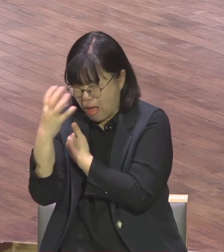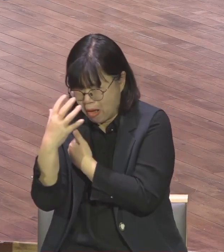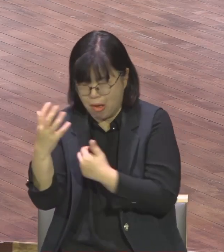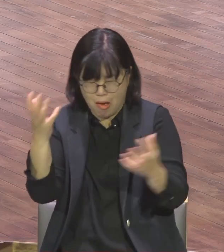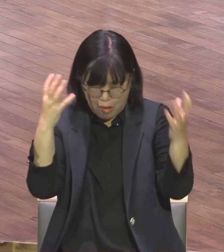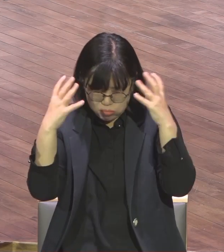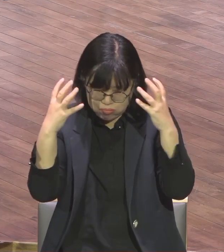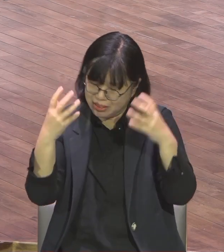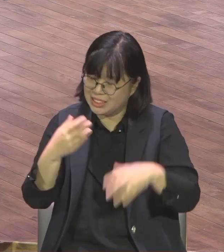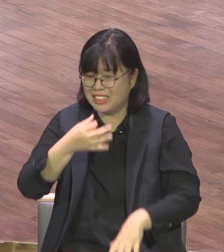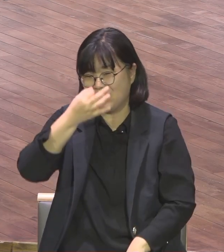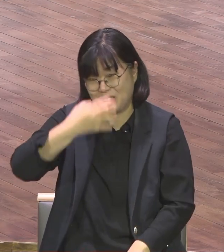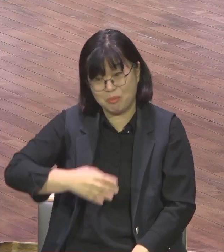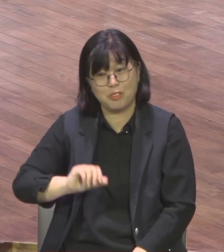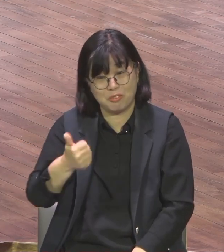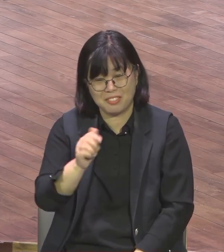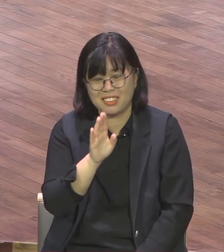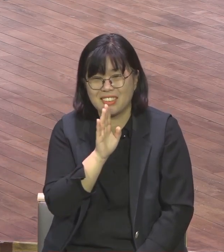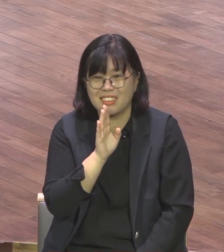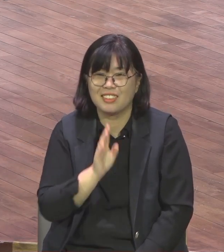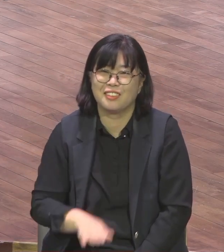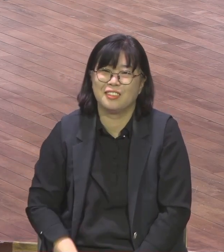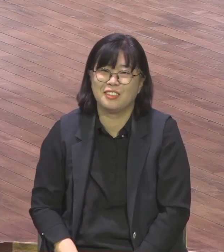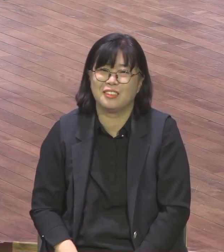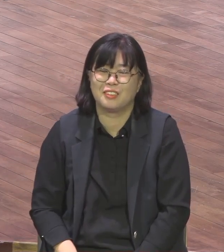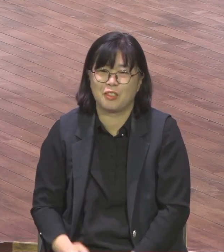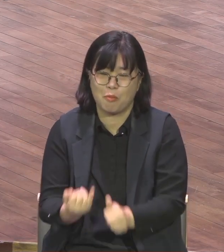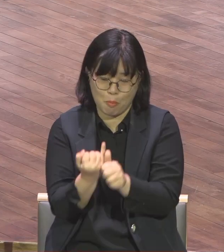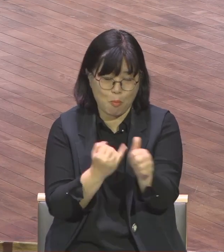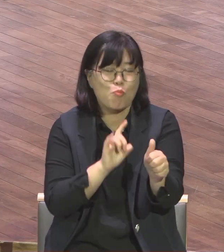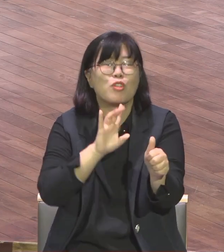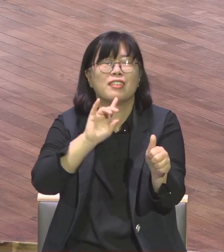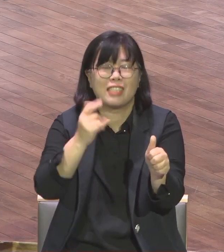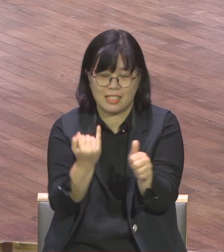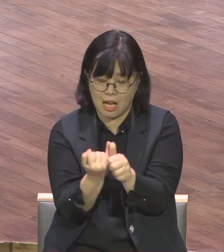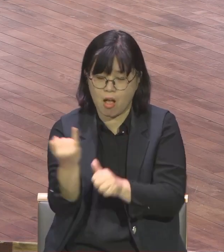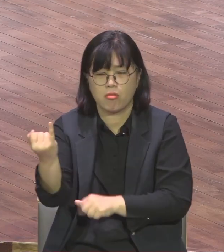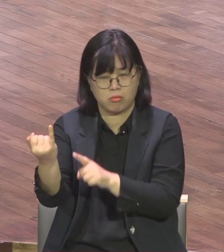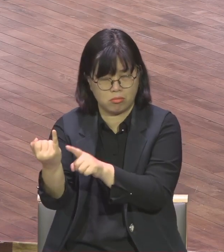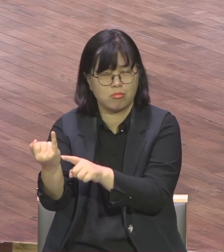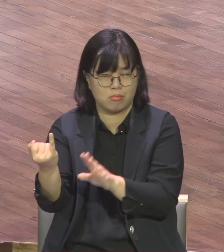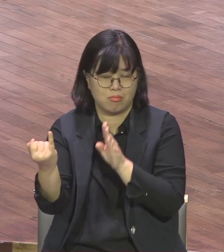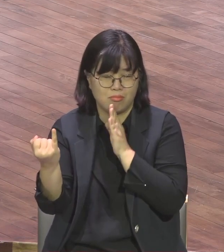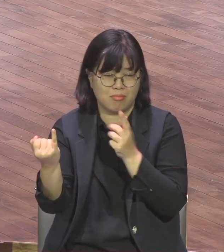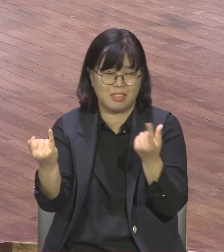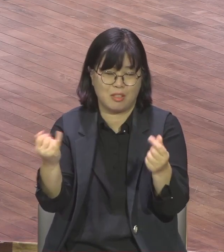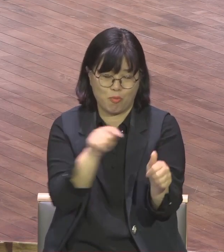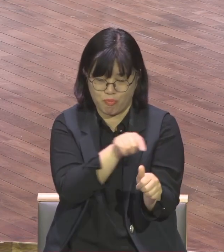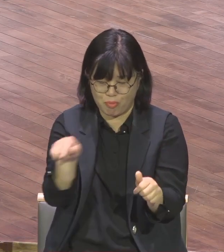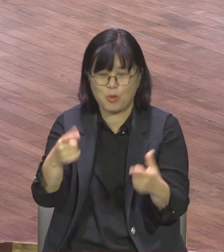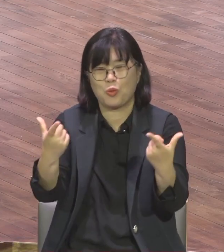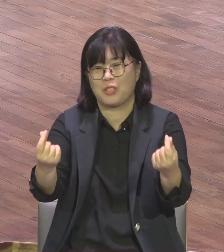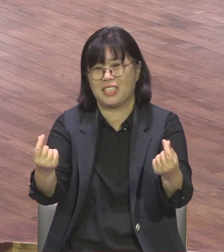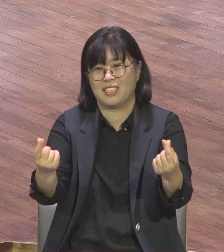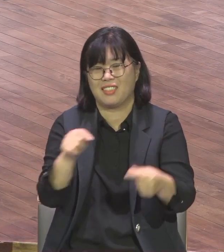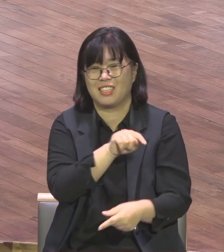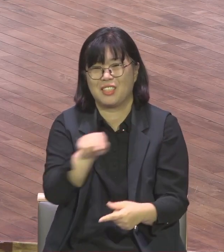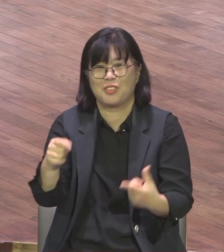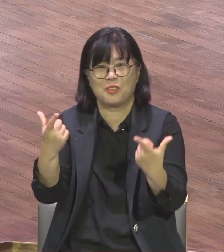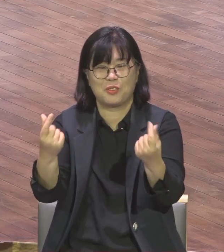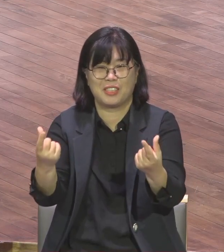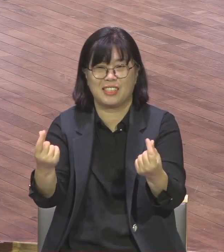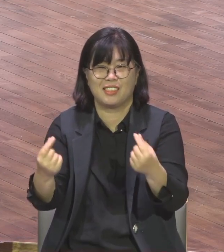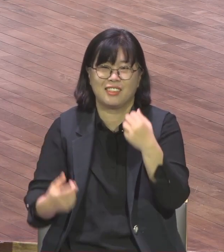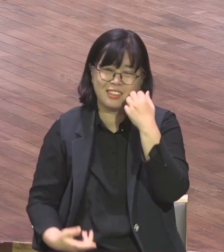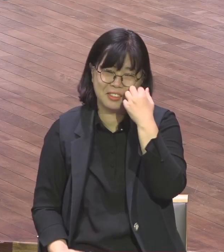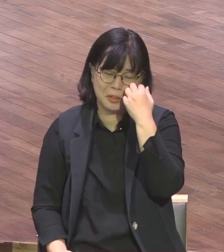많을 거예요. 뭐 남자들만 할 말 많은 것이 아니라 아내들도 할 말 많지요. 뭐 피장 파장이라 파장이라 그래 말